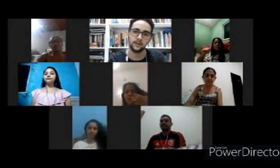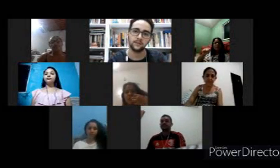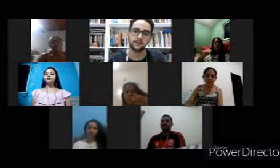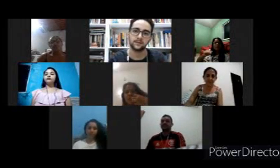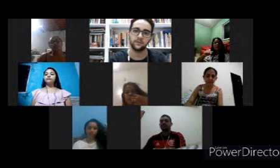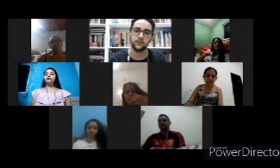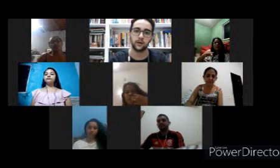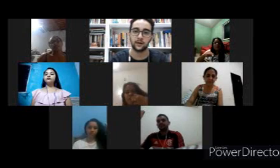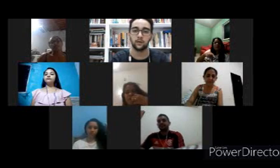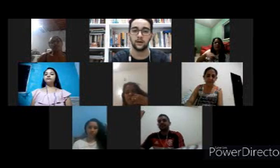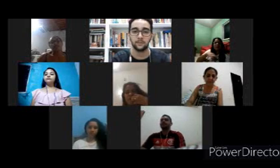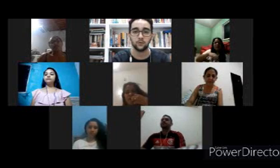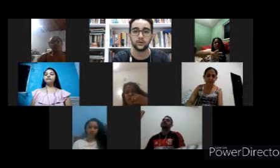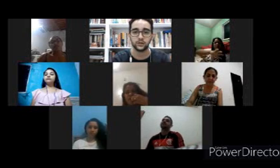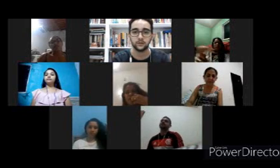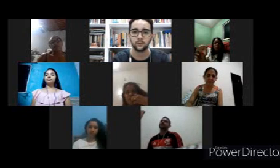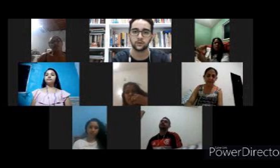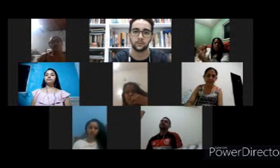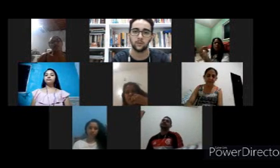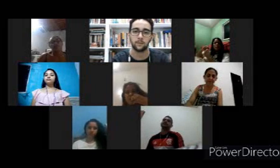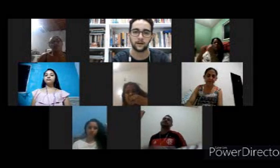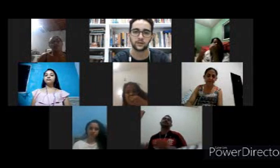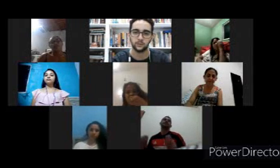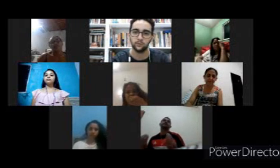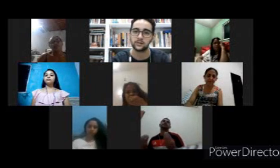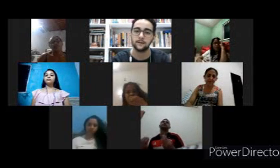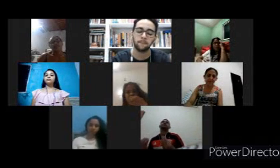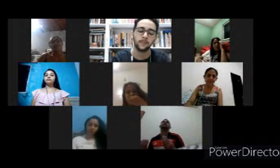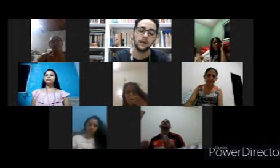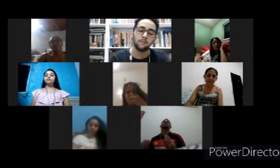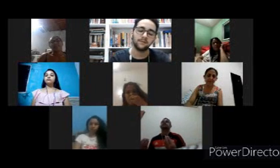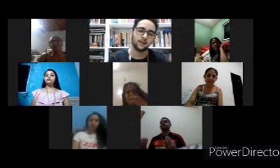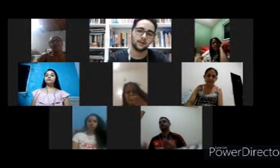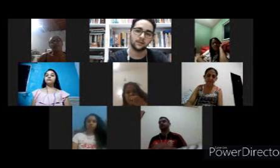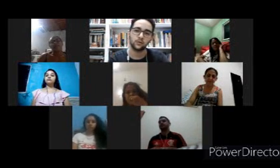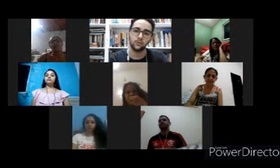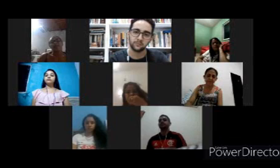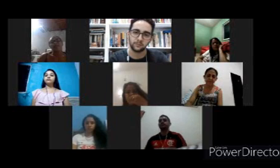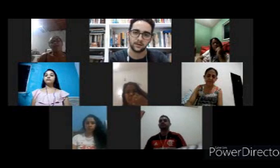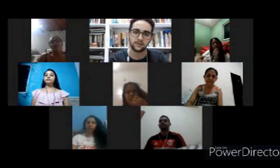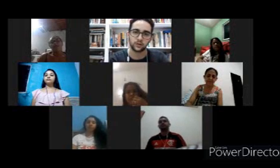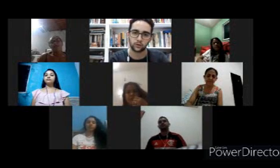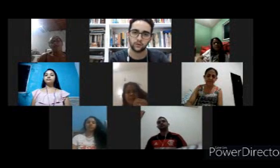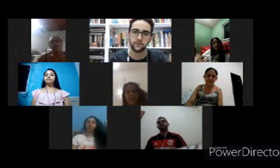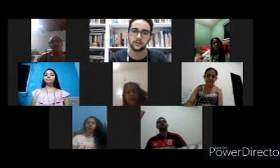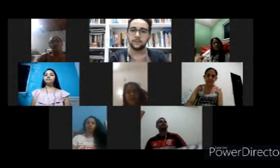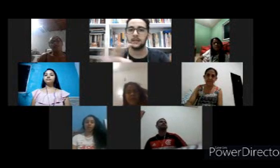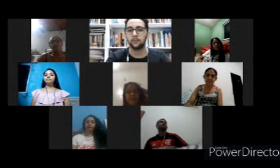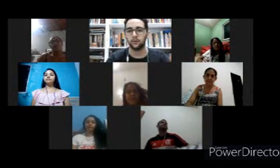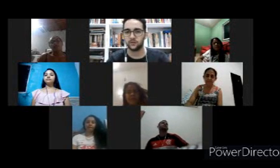Libras nesse vídeo, ele é bem curtinho, porque eu só peguei uma parte da música, mas ela canta as 2 primeiras estrofes e depois vem